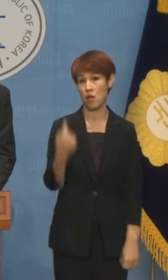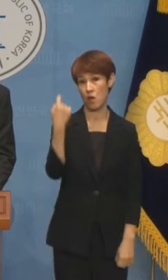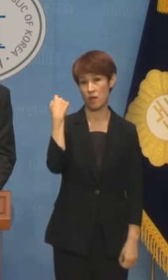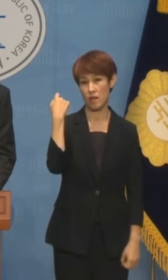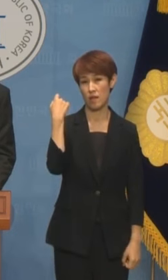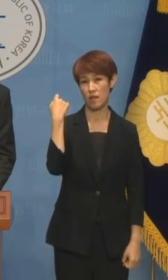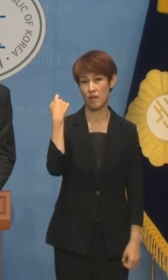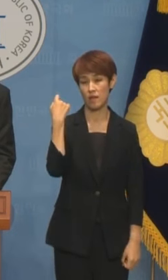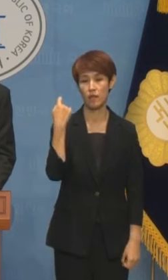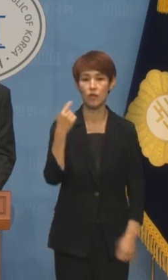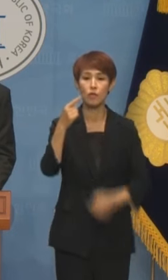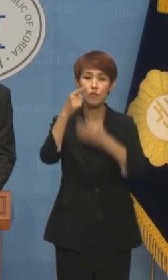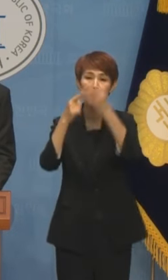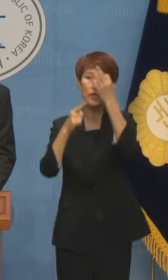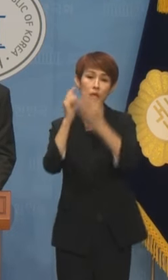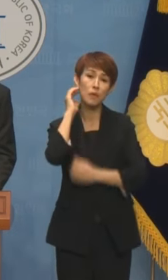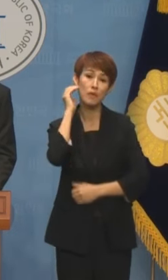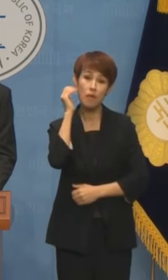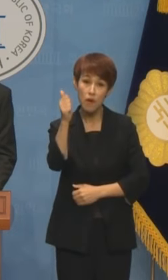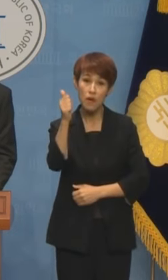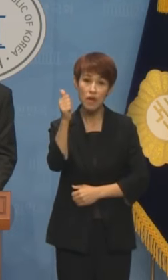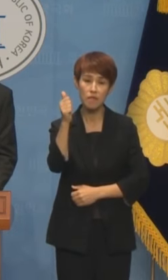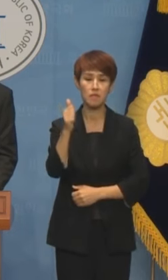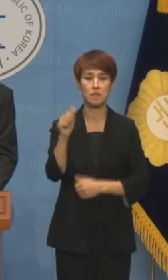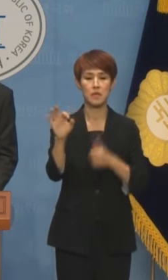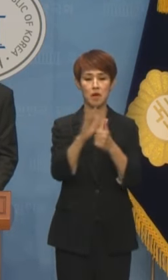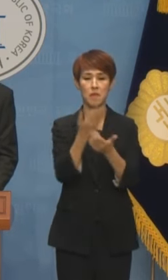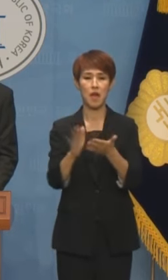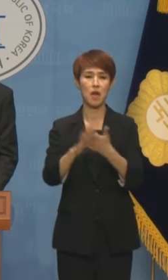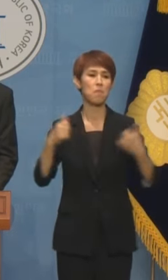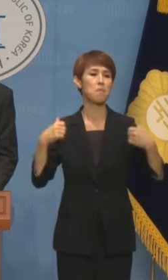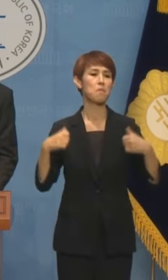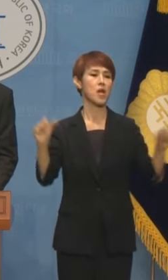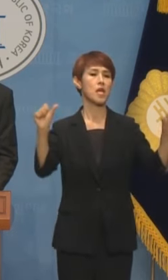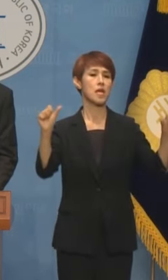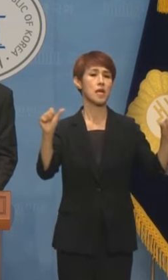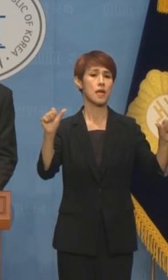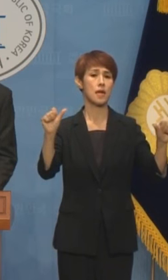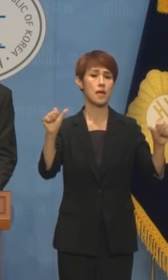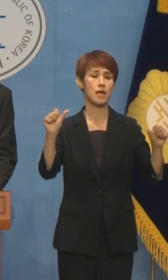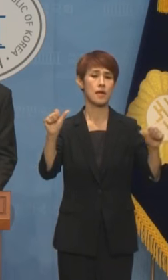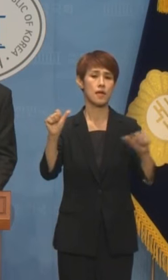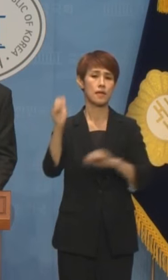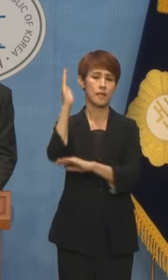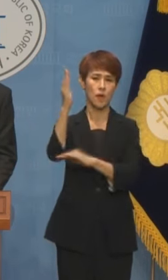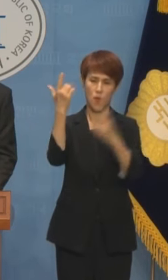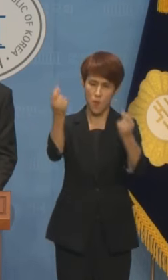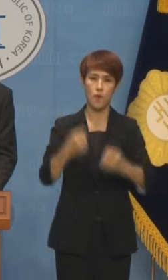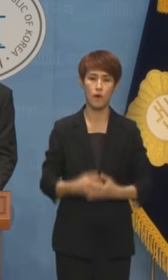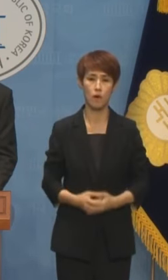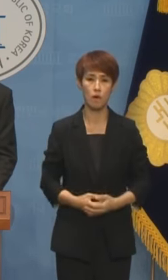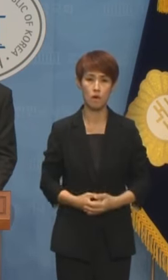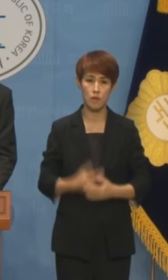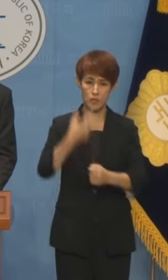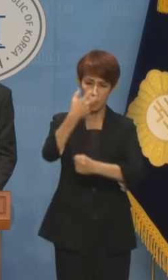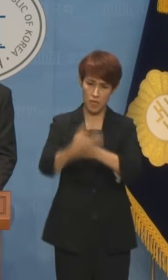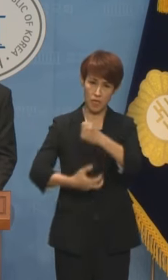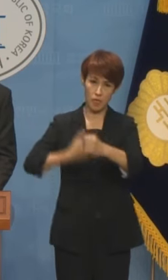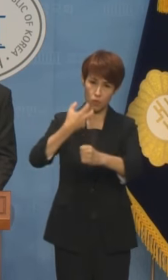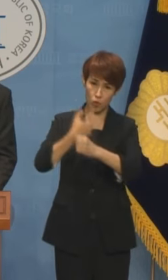9일 윤석열 대통령이 연금개혁 포기를 사실상 선언했다. 70년 이상